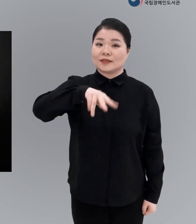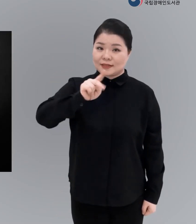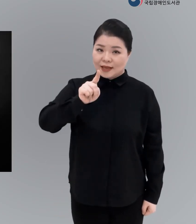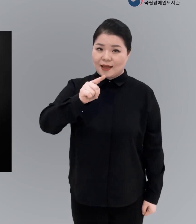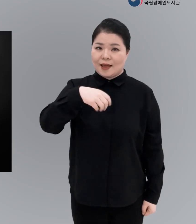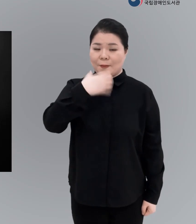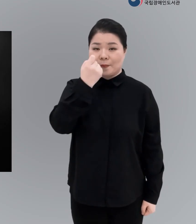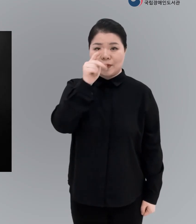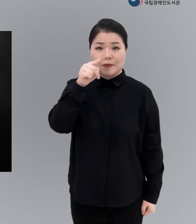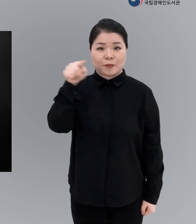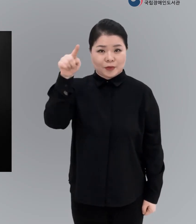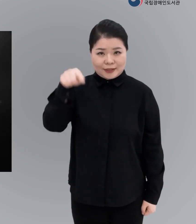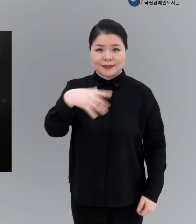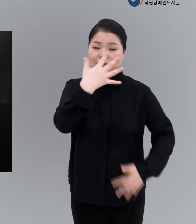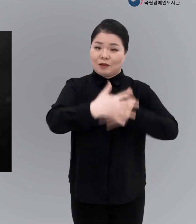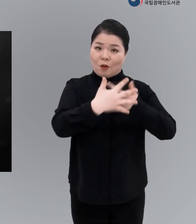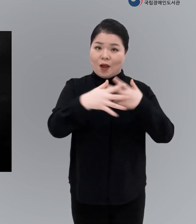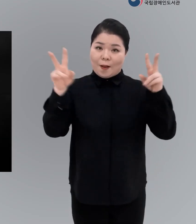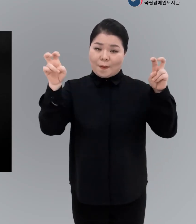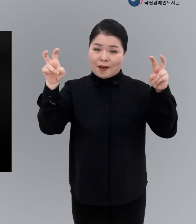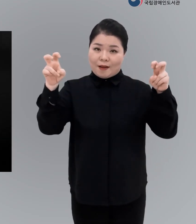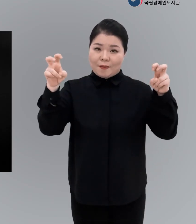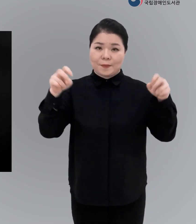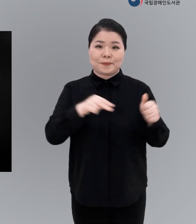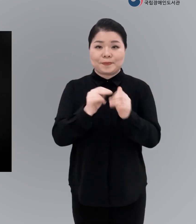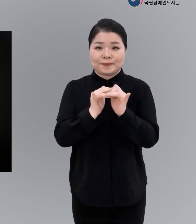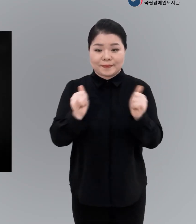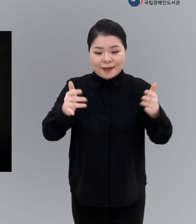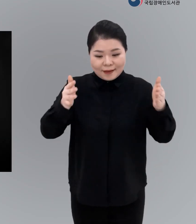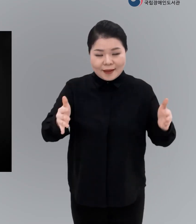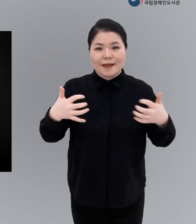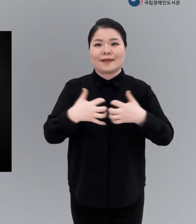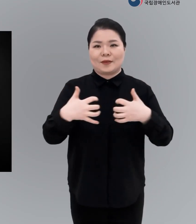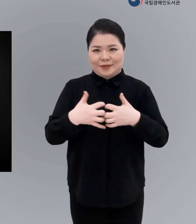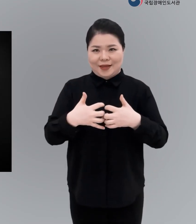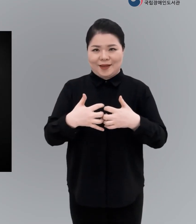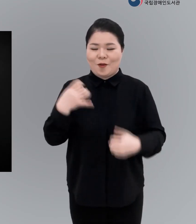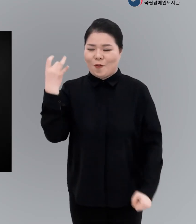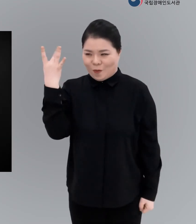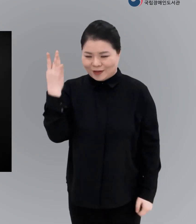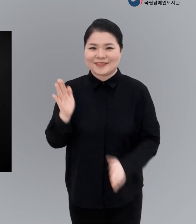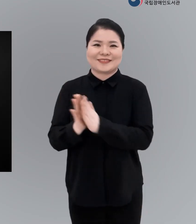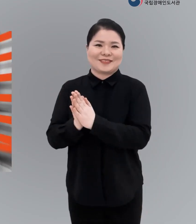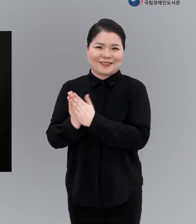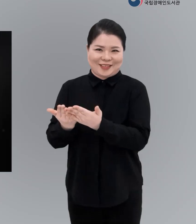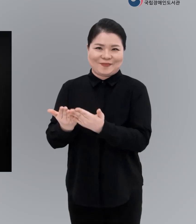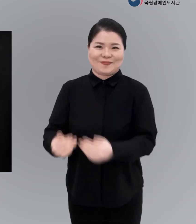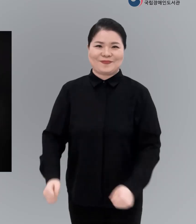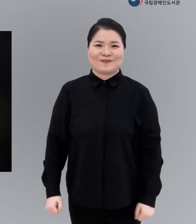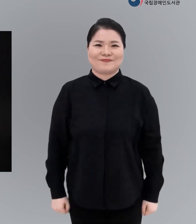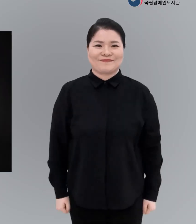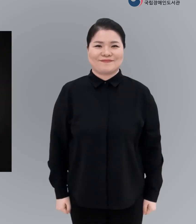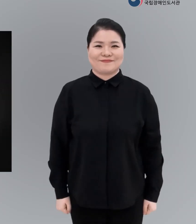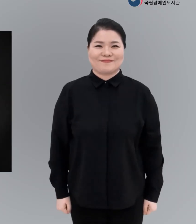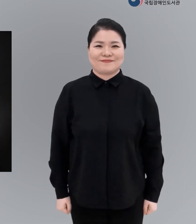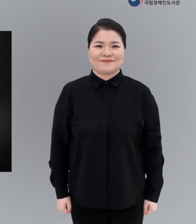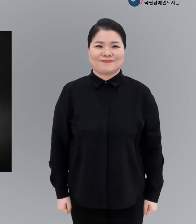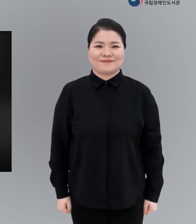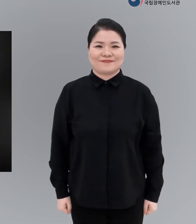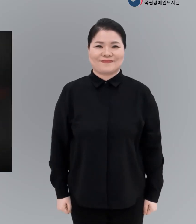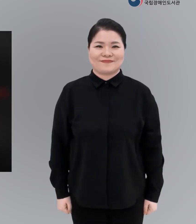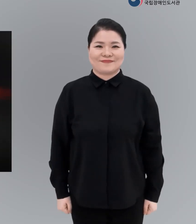왓챠 애플 TV 플러스 다큐멘터리 시리즈. 스파이들의 전쟁 원작.